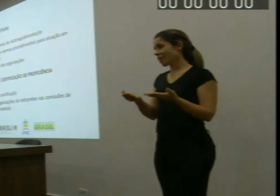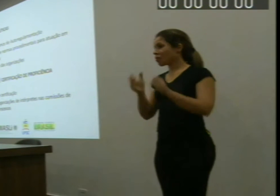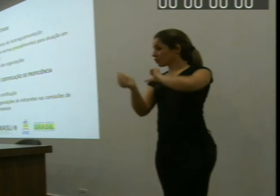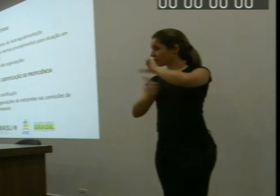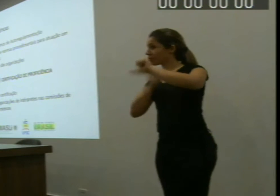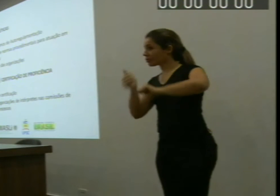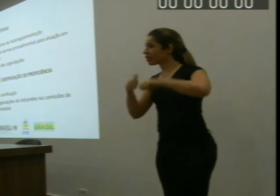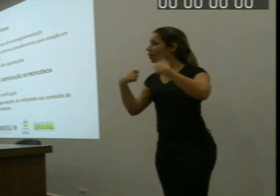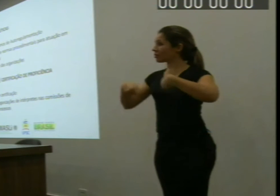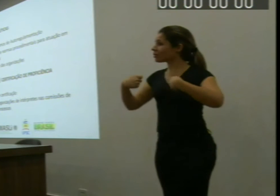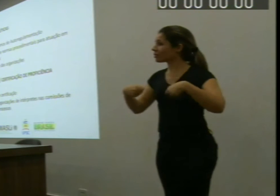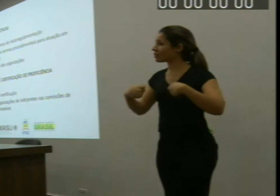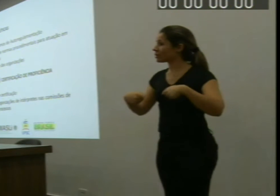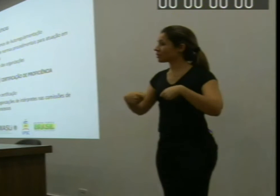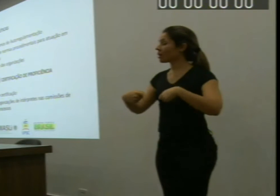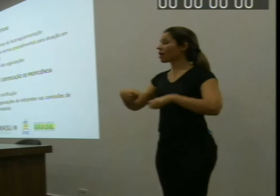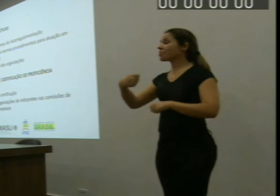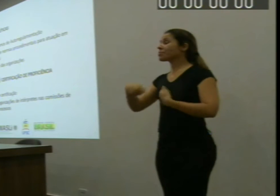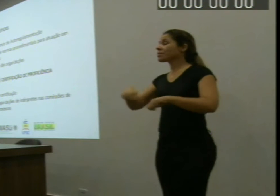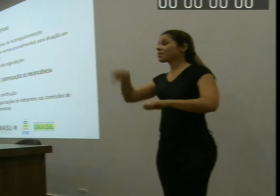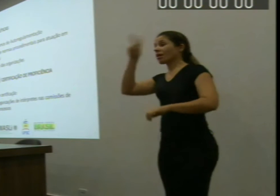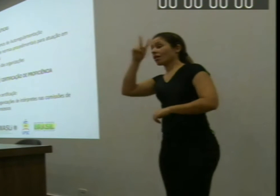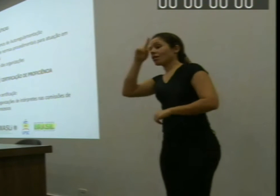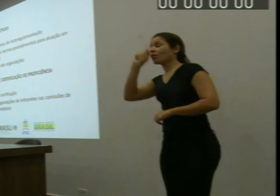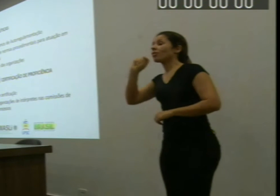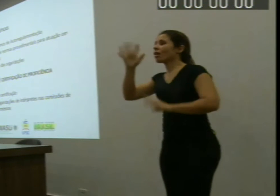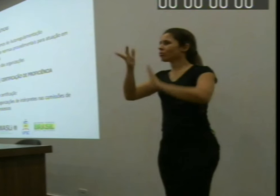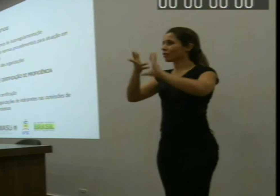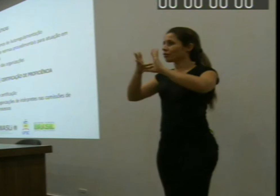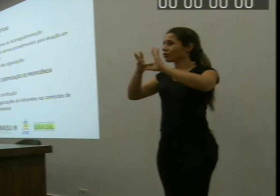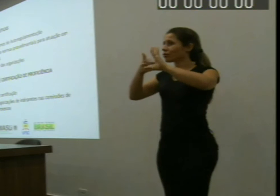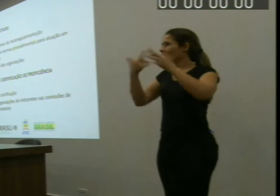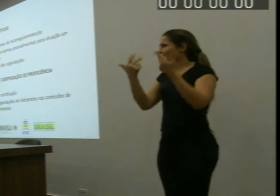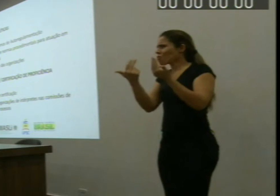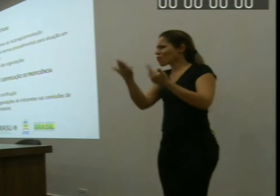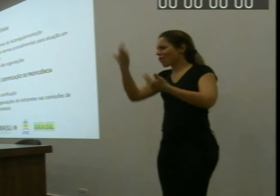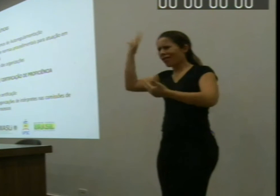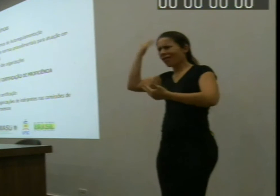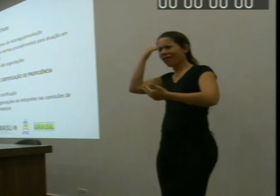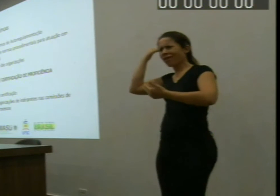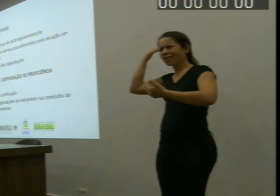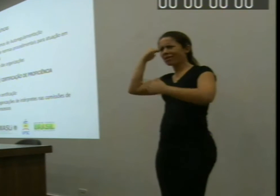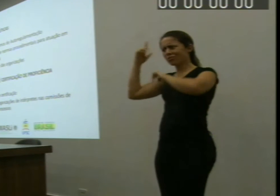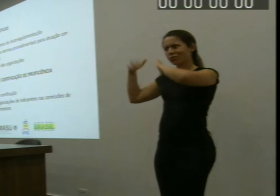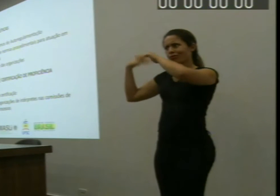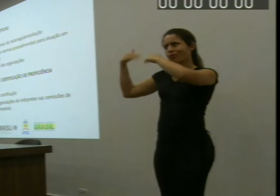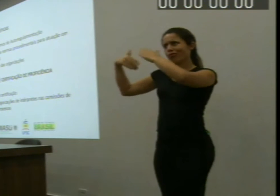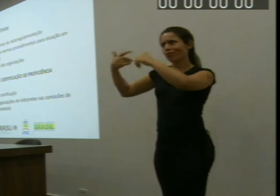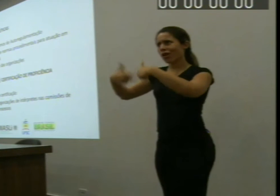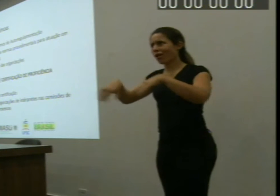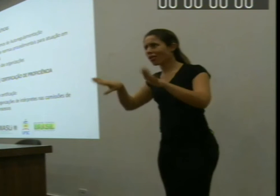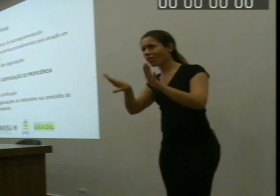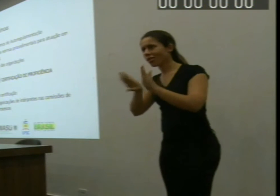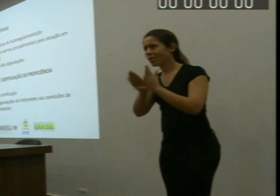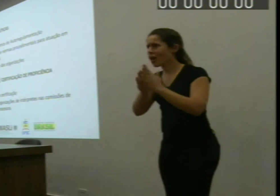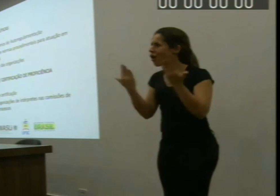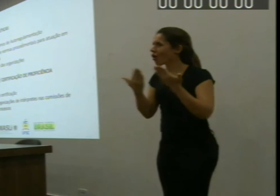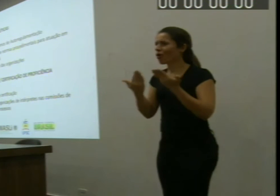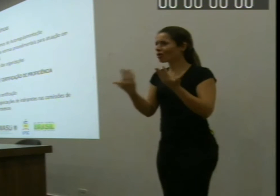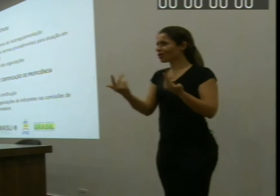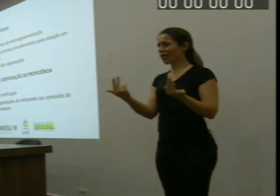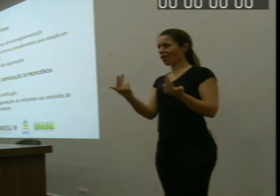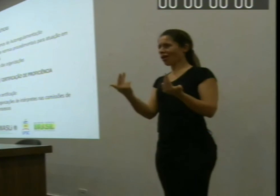implementado Vale lembrar que o prolibras é o mesmo Desde quando começou a mesmo modelo o mesmo tipo de